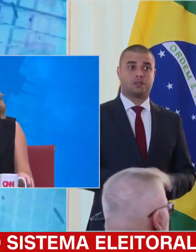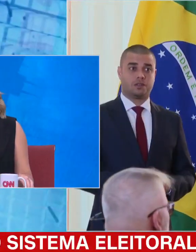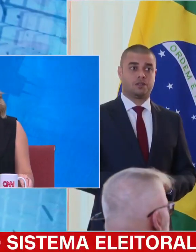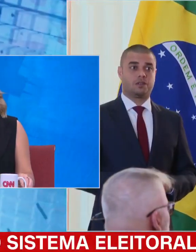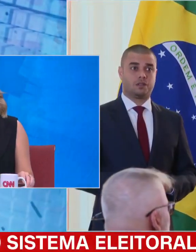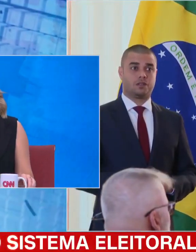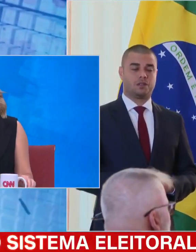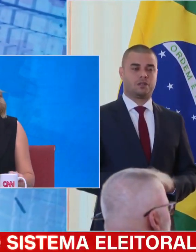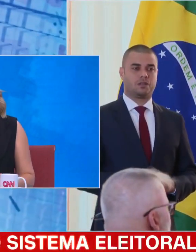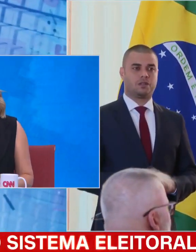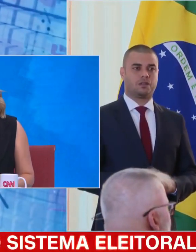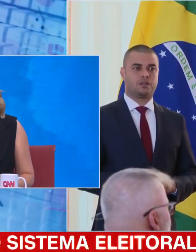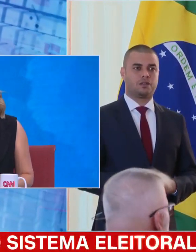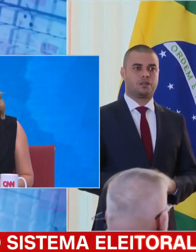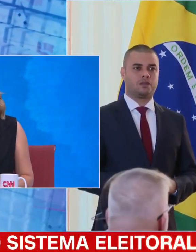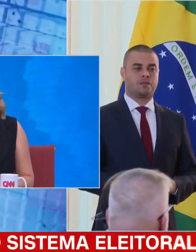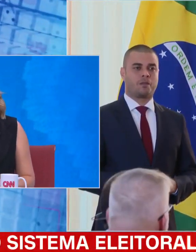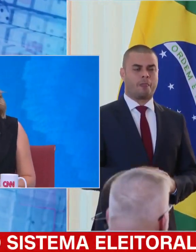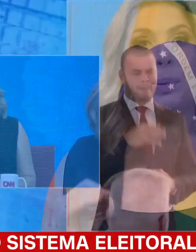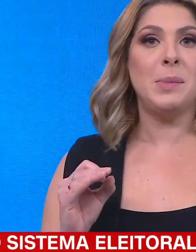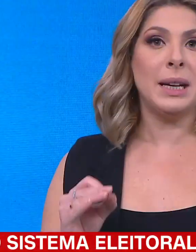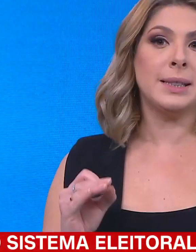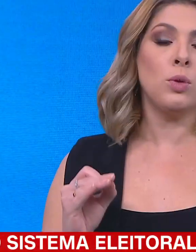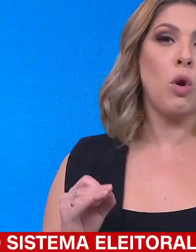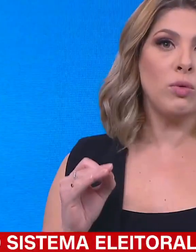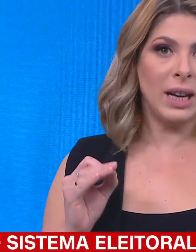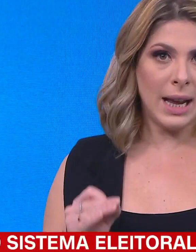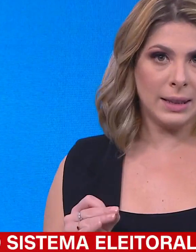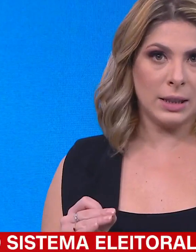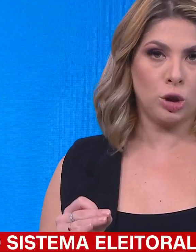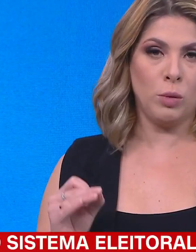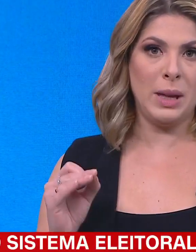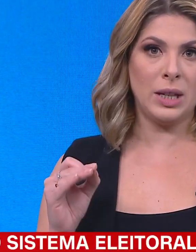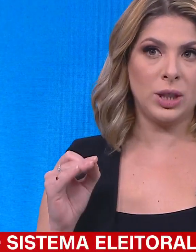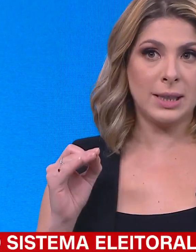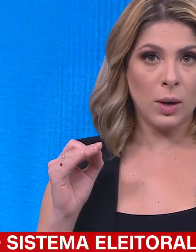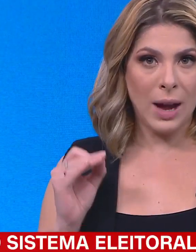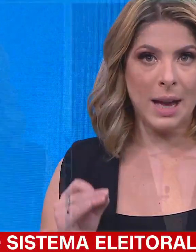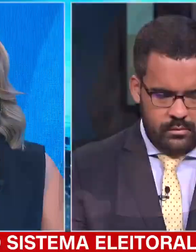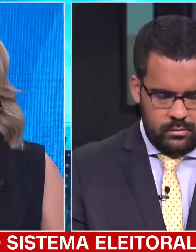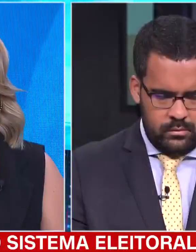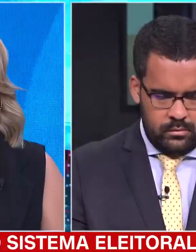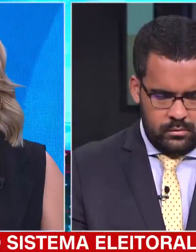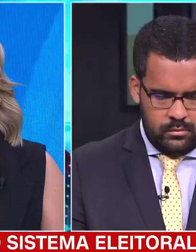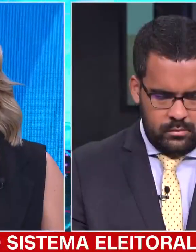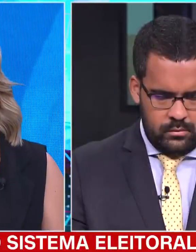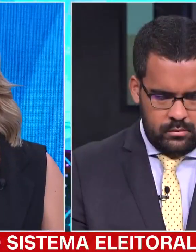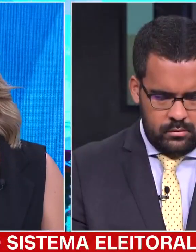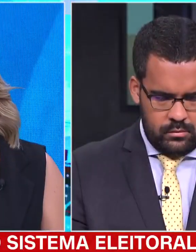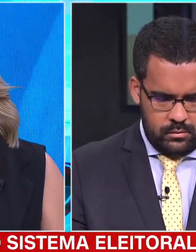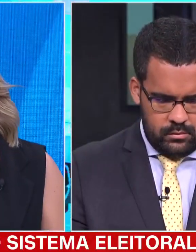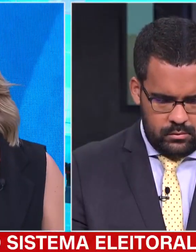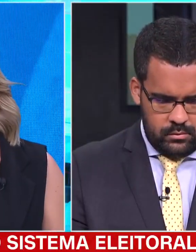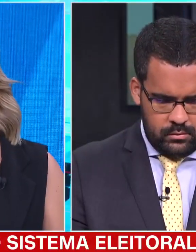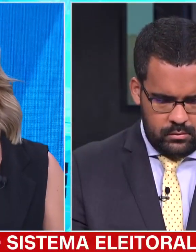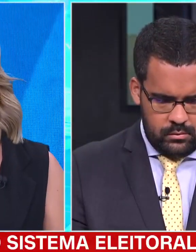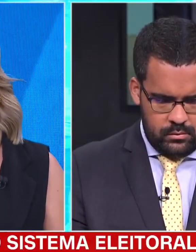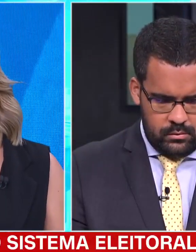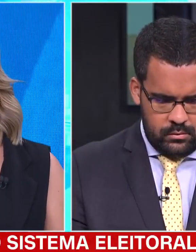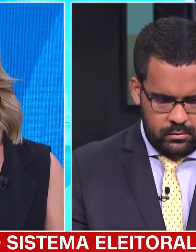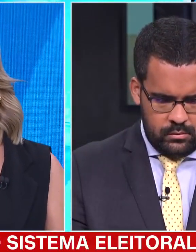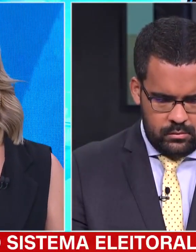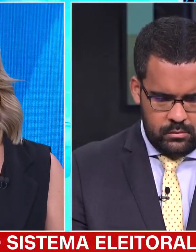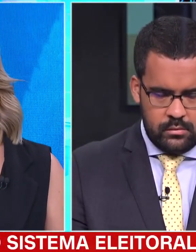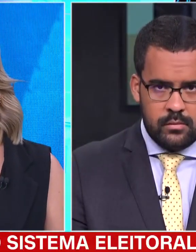Renata aqui comigo ele vai desmontando essa é a primeira ação concreta sobre a gestão Araras a essa fala